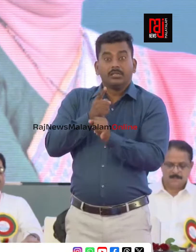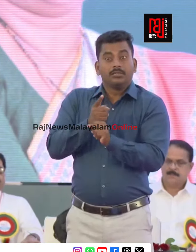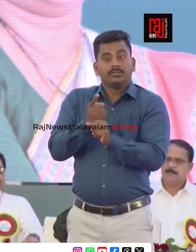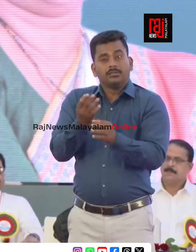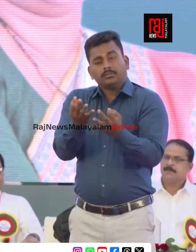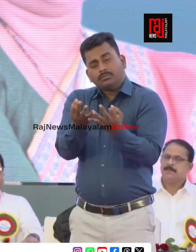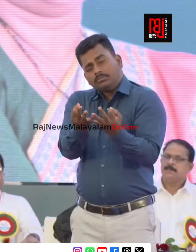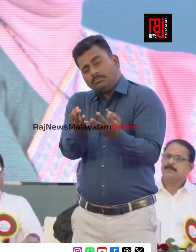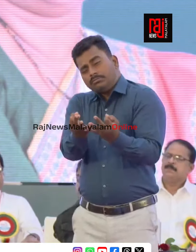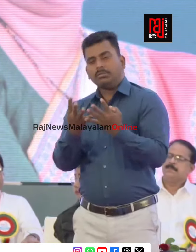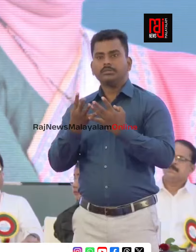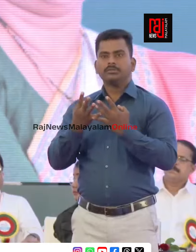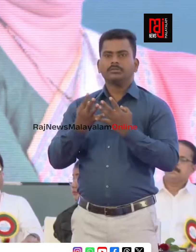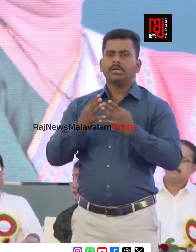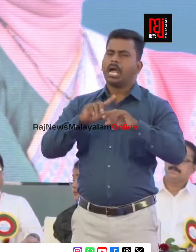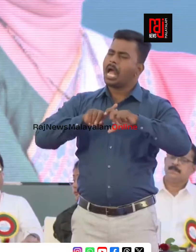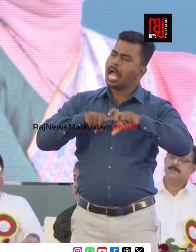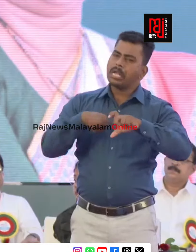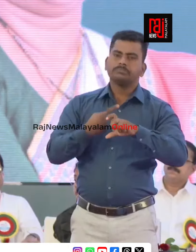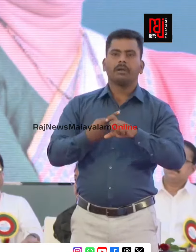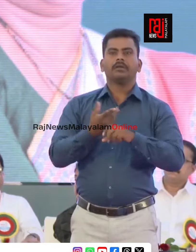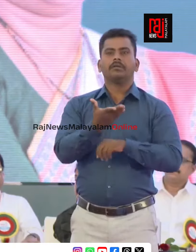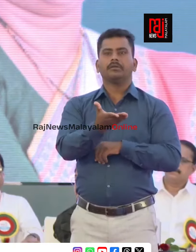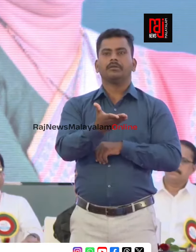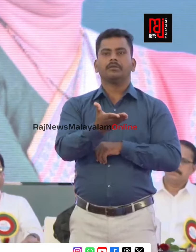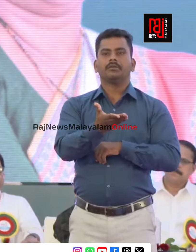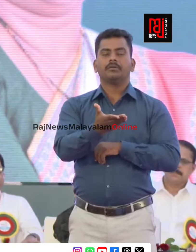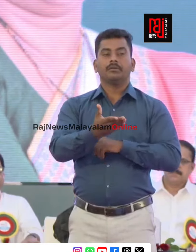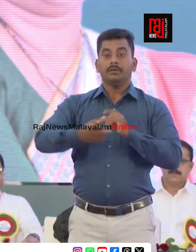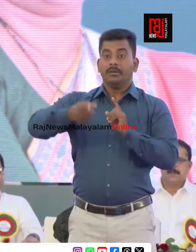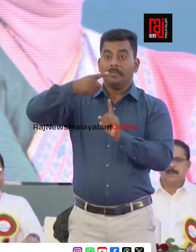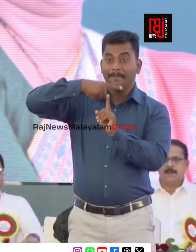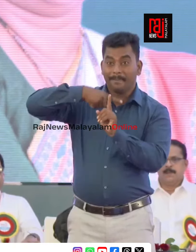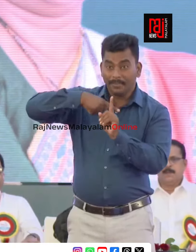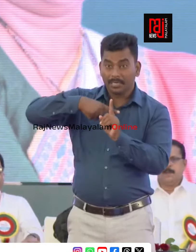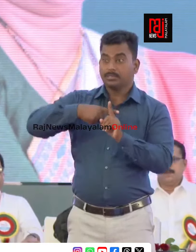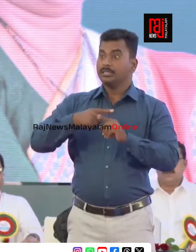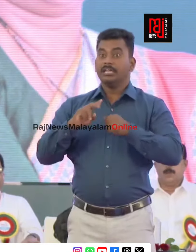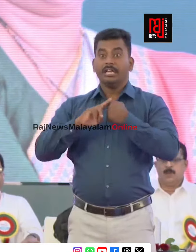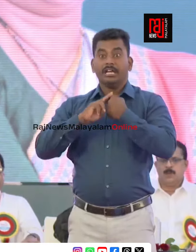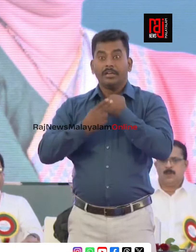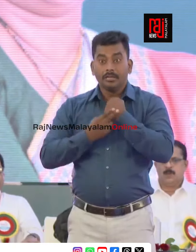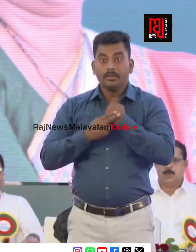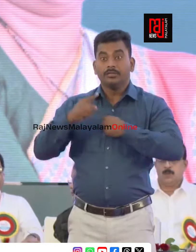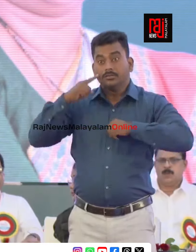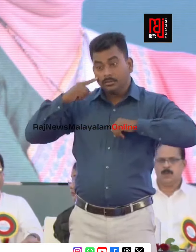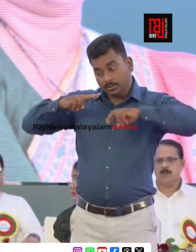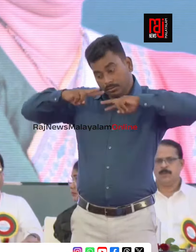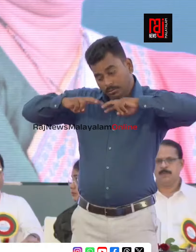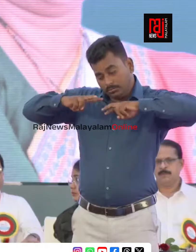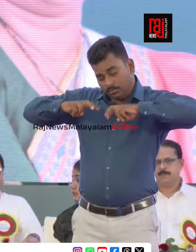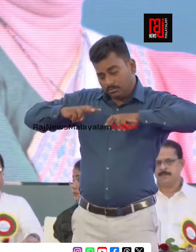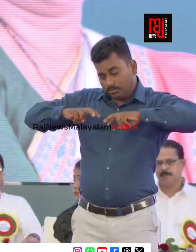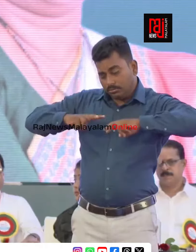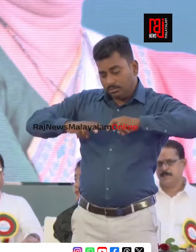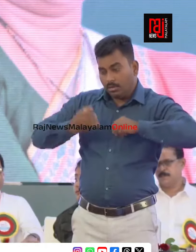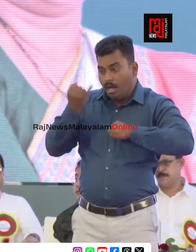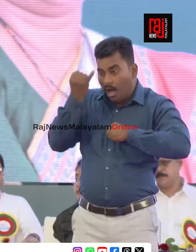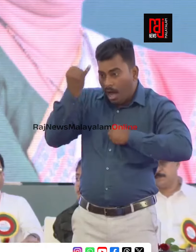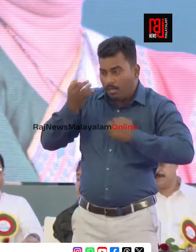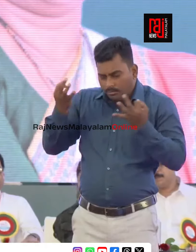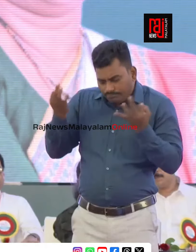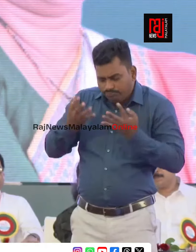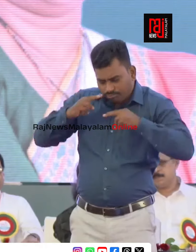നിഷിൻ്റേത്. ഒട്ടനവധി നൂതന കോഴ്സുകളും നിഷിൻ്റെ നേതൃത്വത്തിൽ നടത്തി